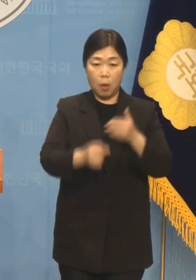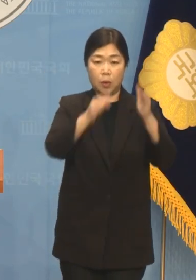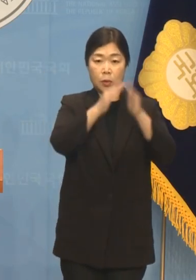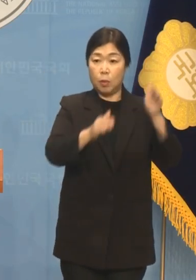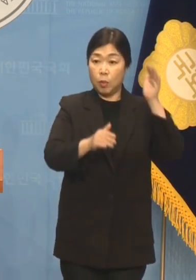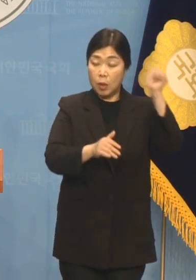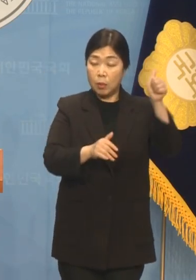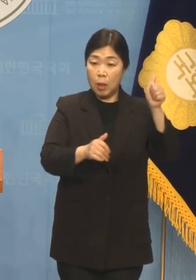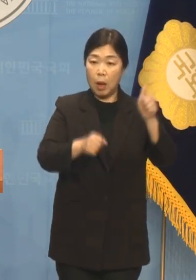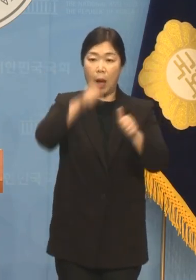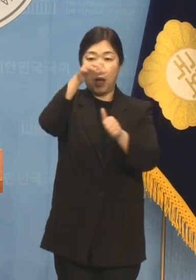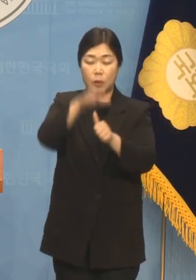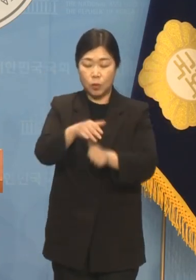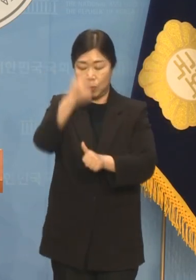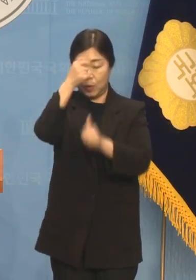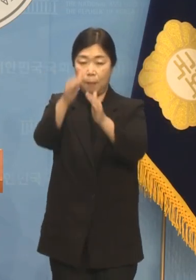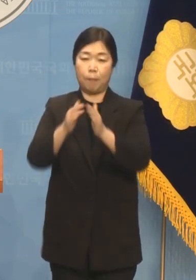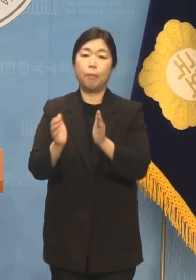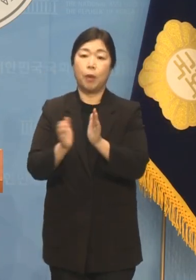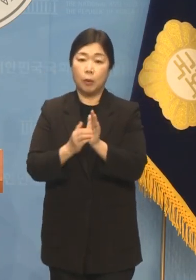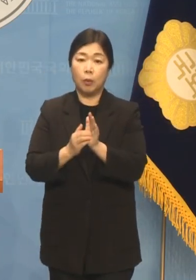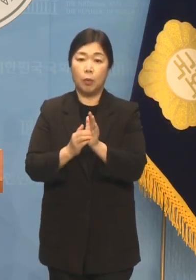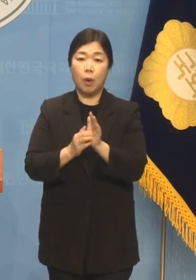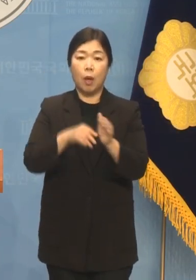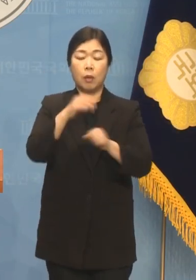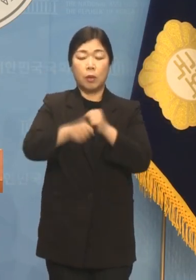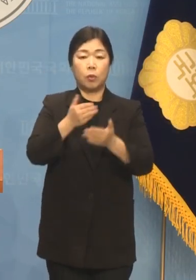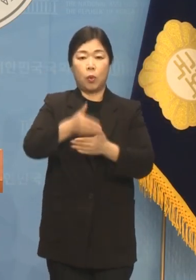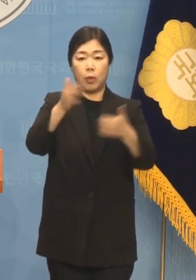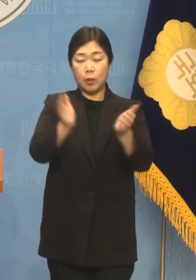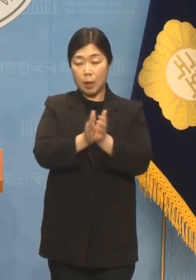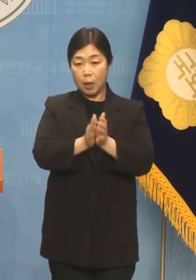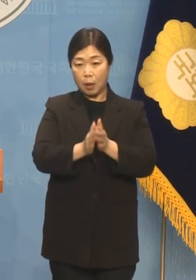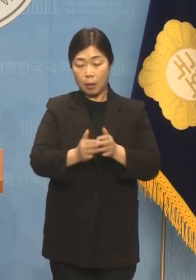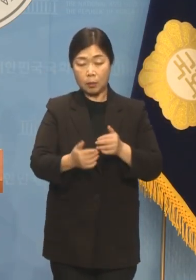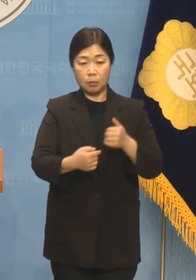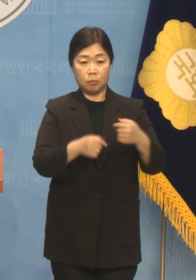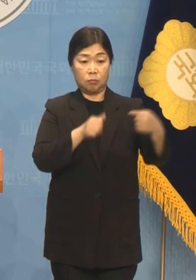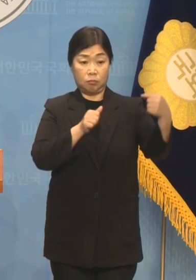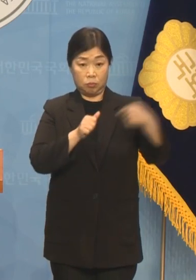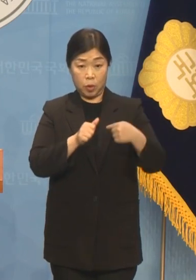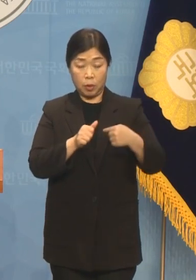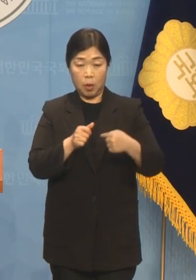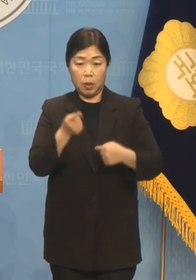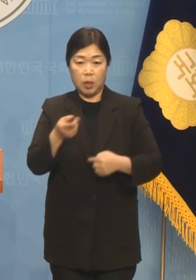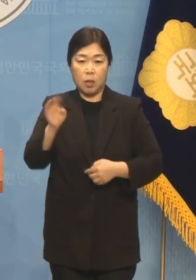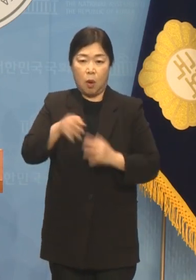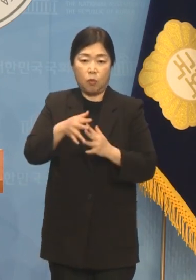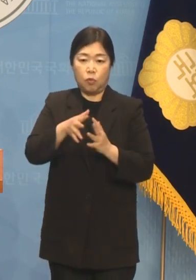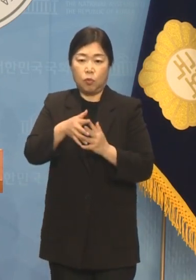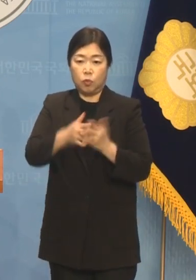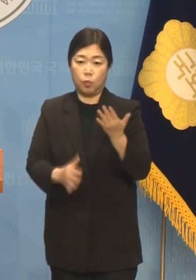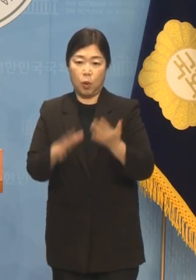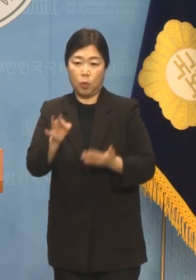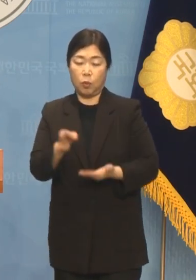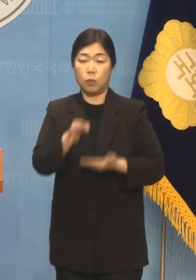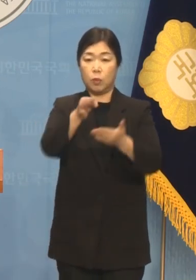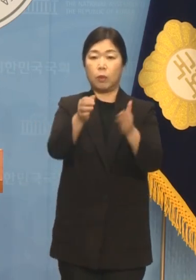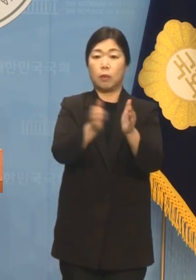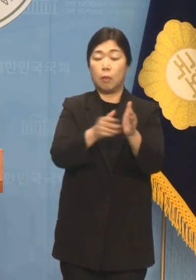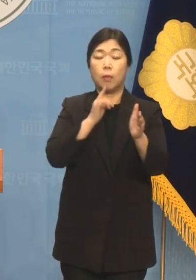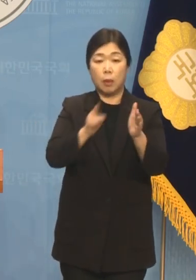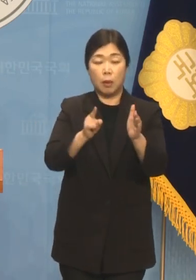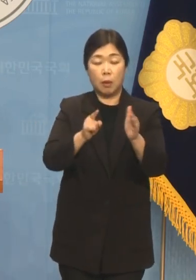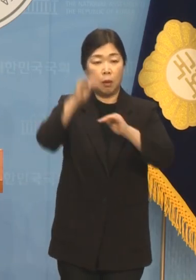목적으로 자유통일당이 요구한 1억 원을 수표로 건넸다고 허위 인터뷰를 하였습니다. 내용 자체가